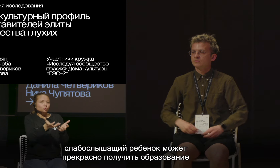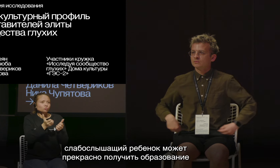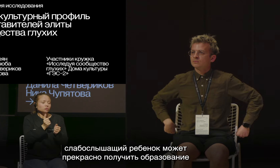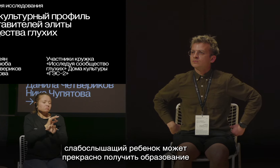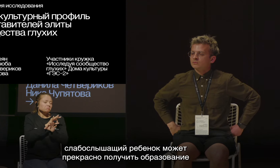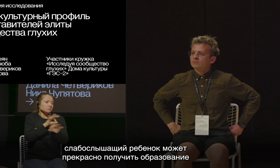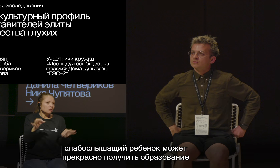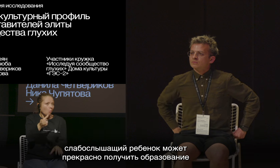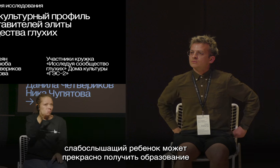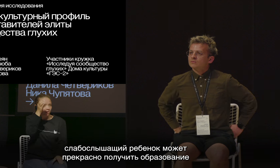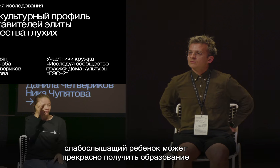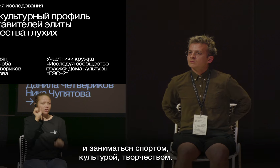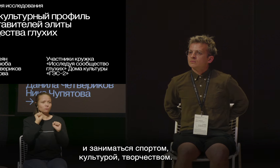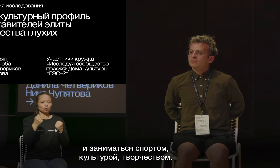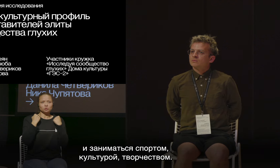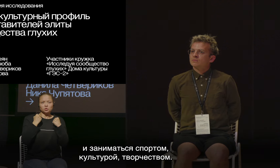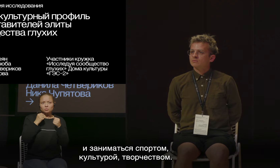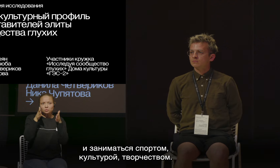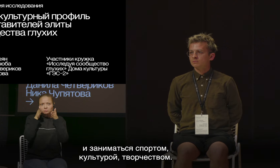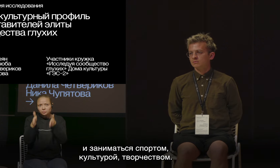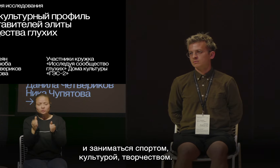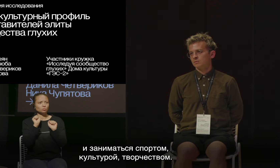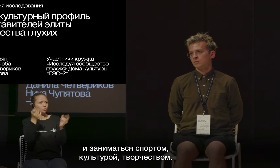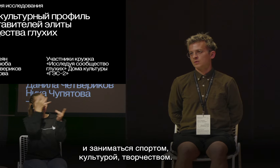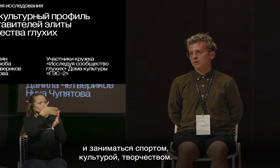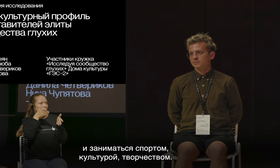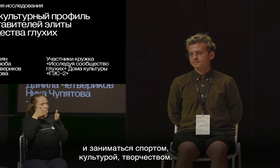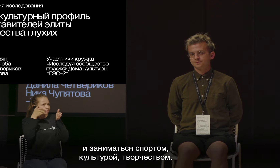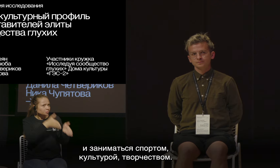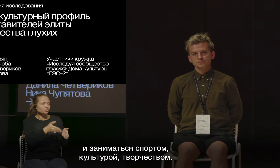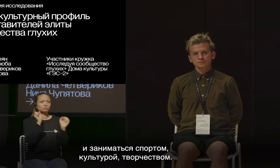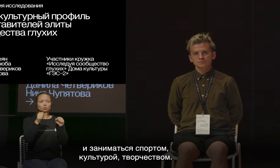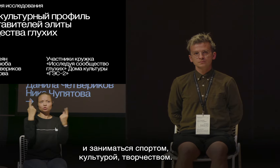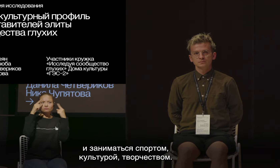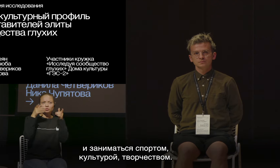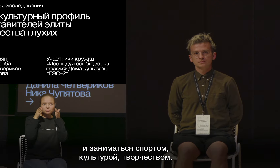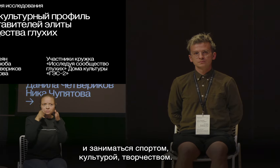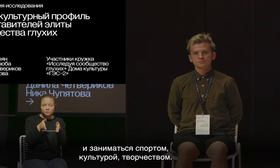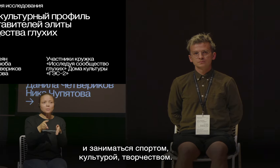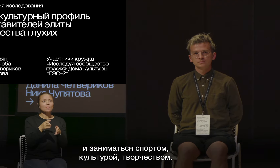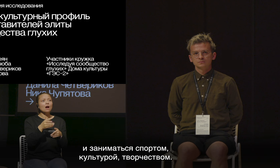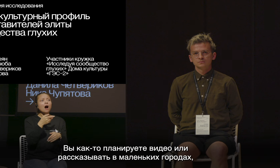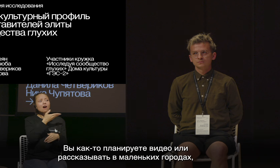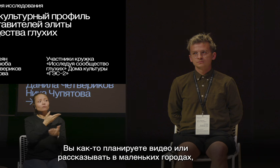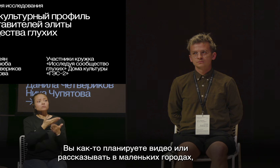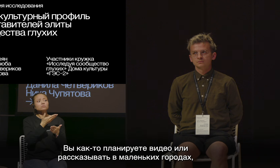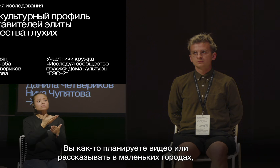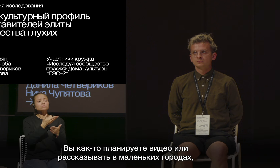и заниматься спортом, культурой, да, и, творчеством. Вы как-то планируете видео